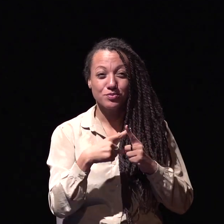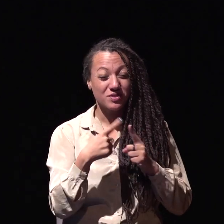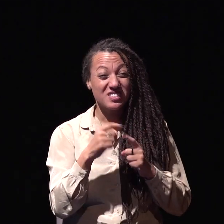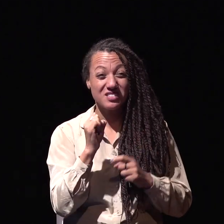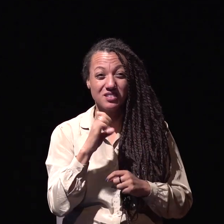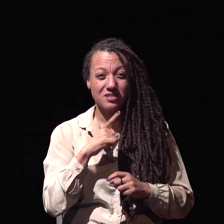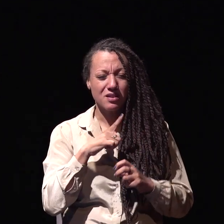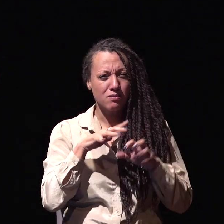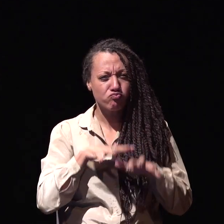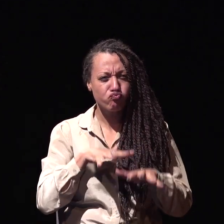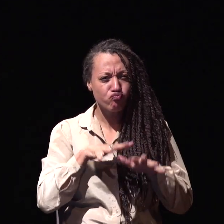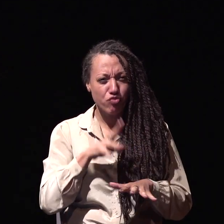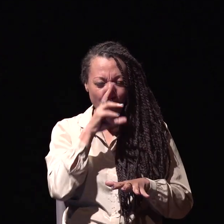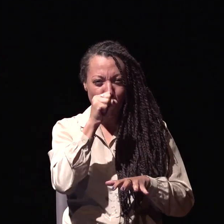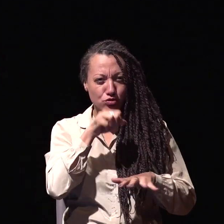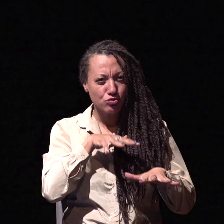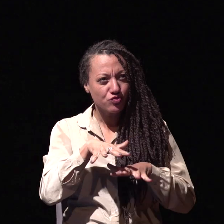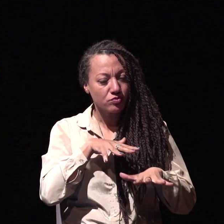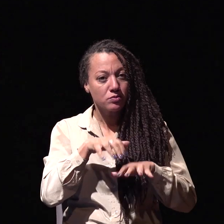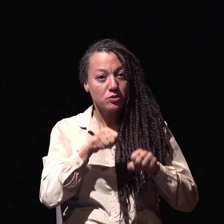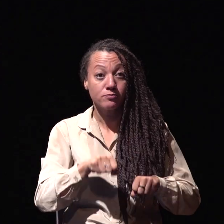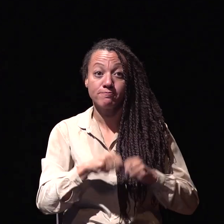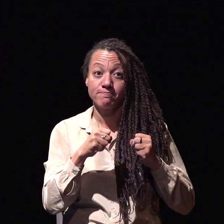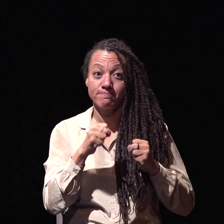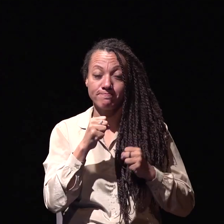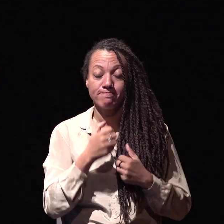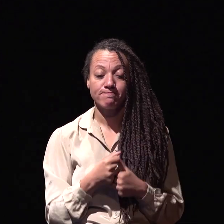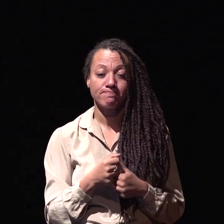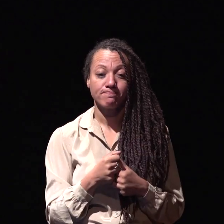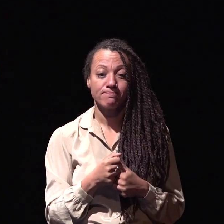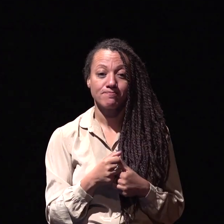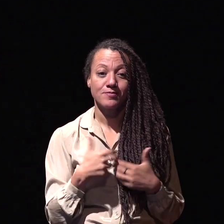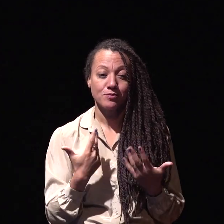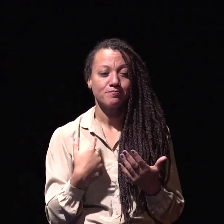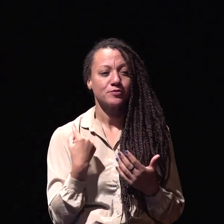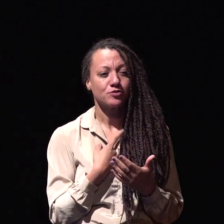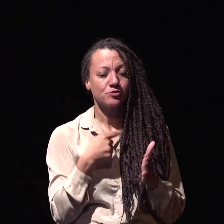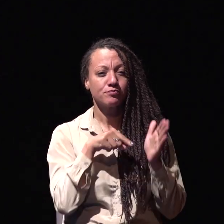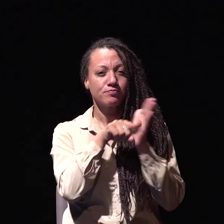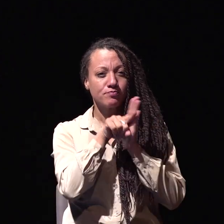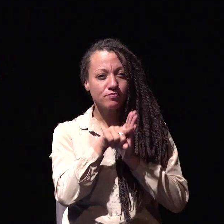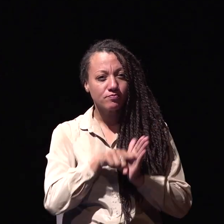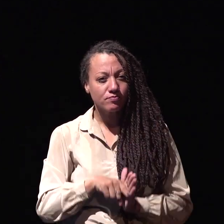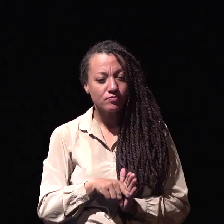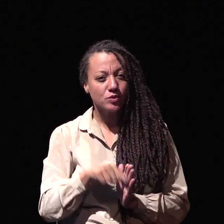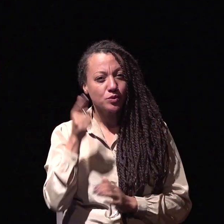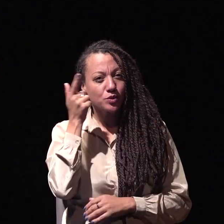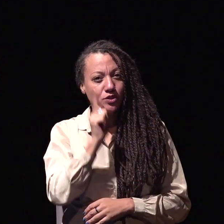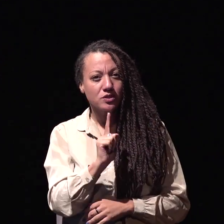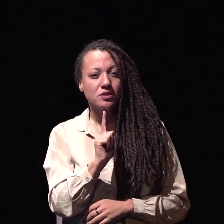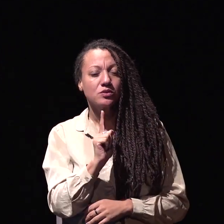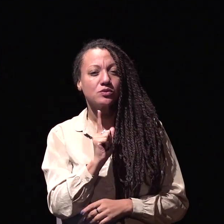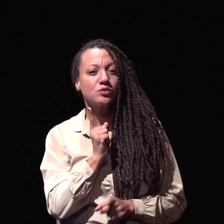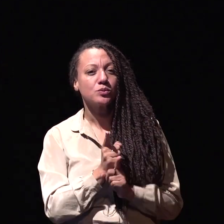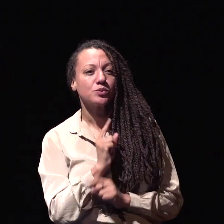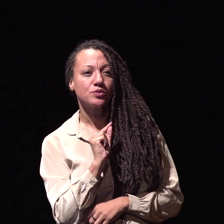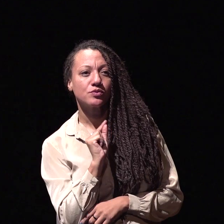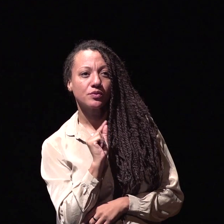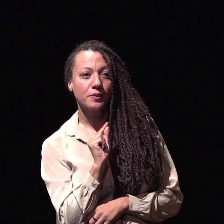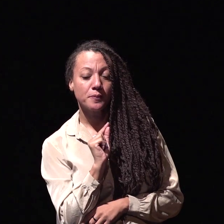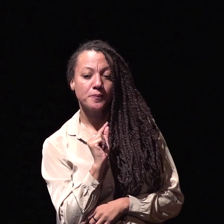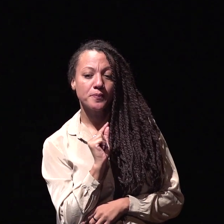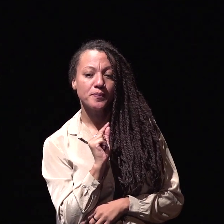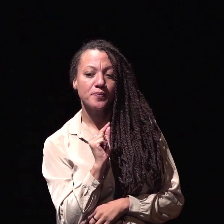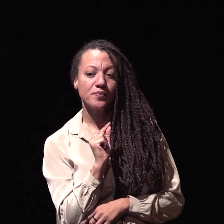muito grande e acabaram estourando. Bom, com o nosso estudo, a gente consegue, então, chegar à conclusão de que, efetivamente,